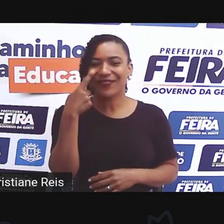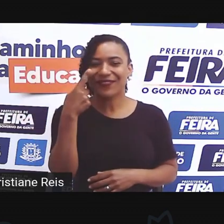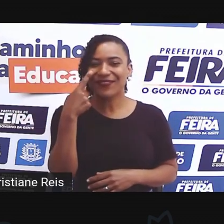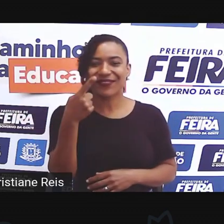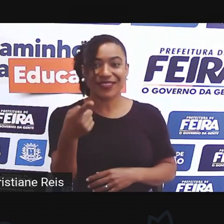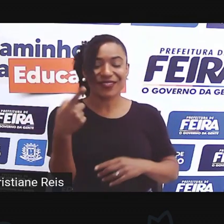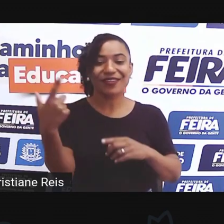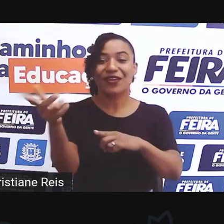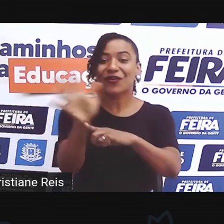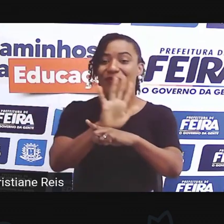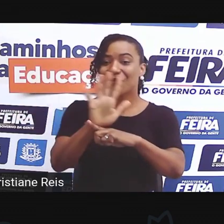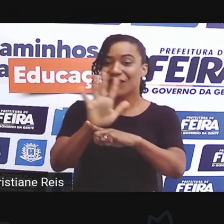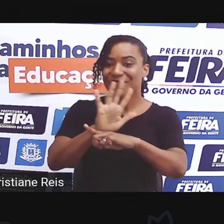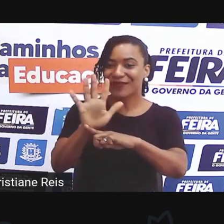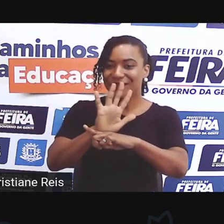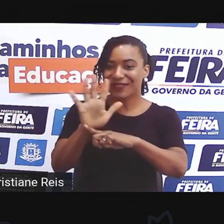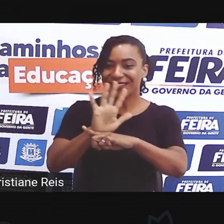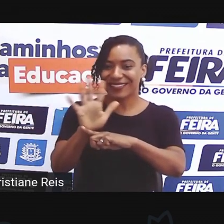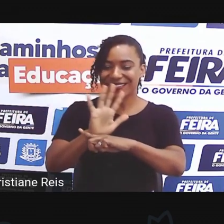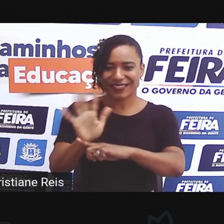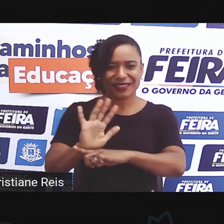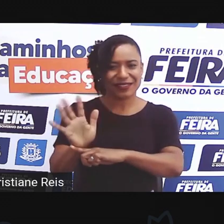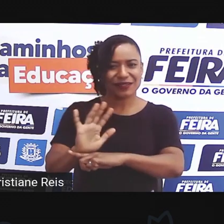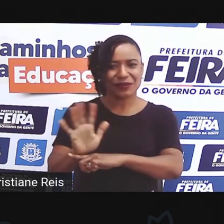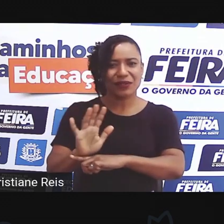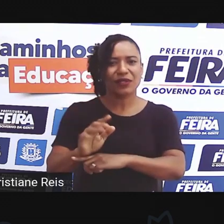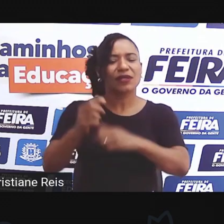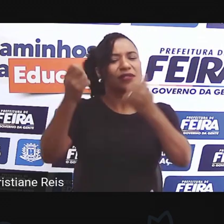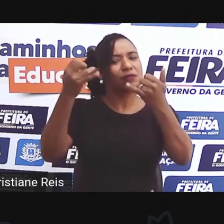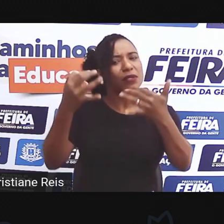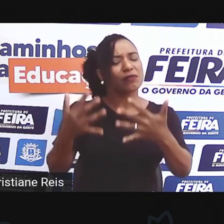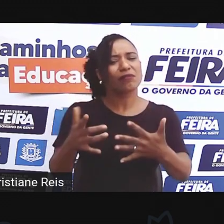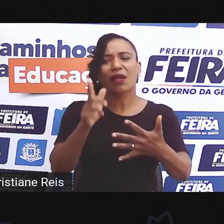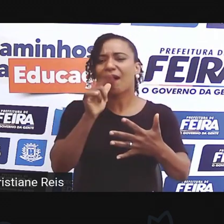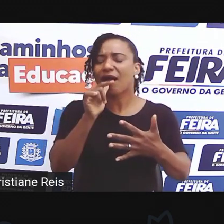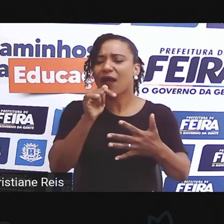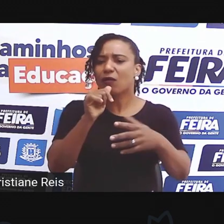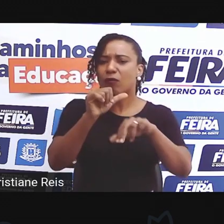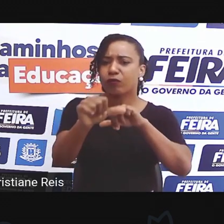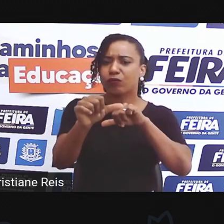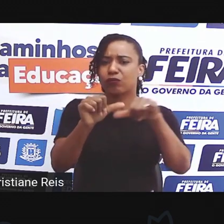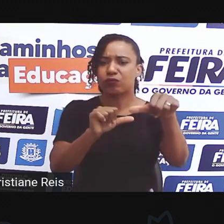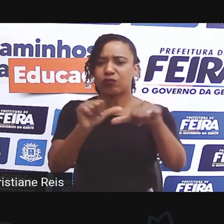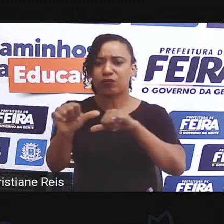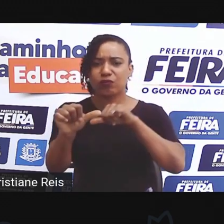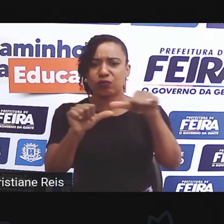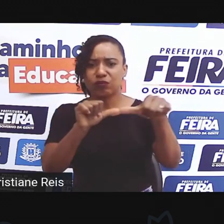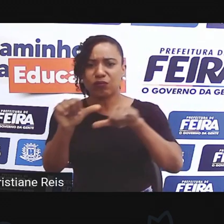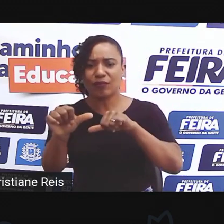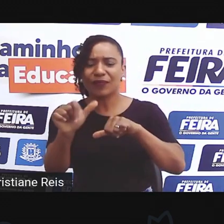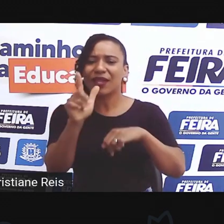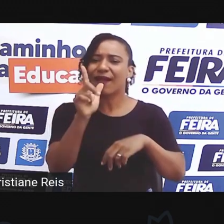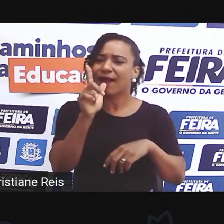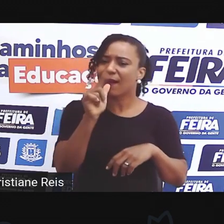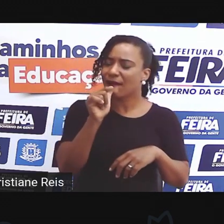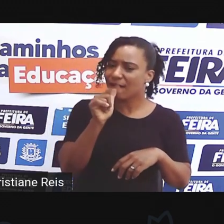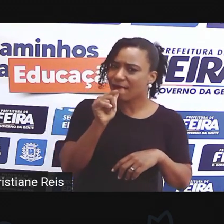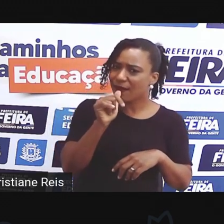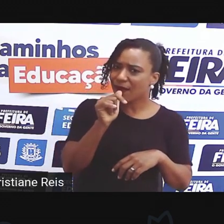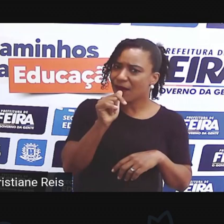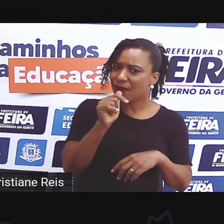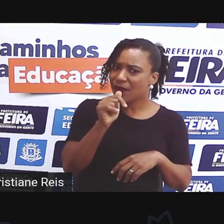vai assistir o vídeo para entender melhor por que que a água muda de estado. Por que que a gente consegue encontrar